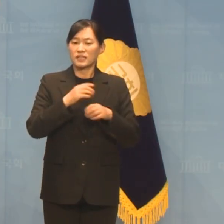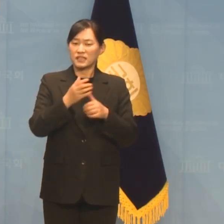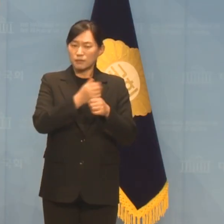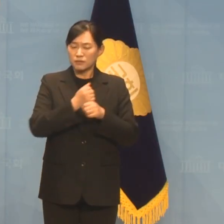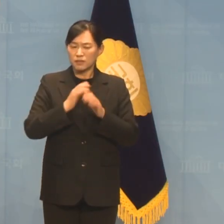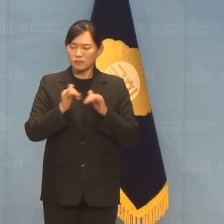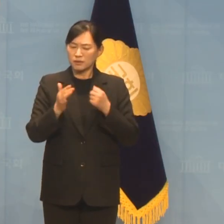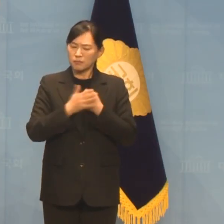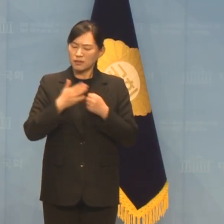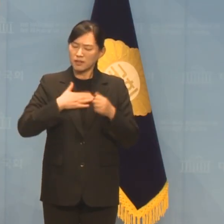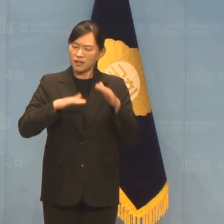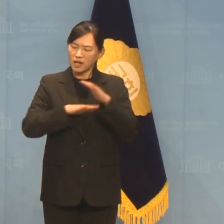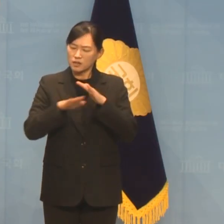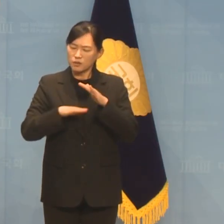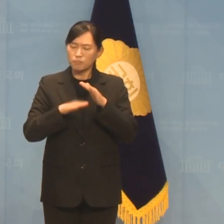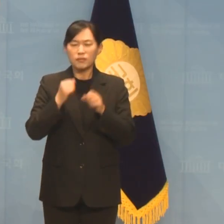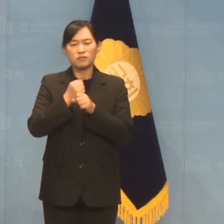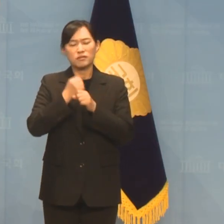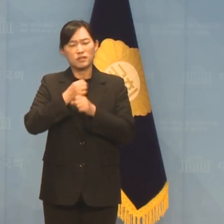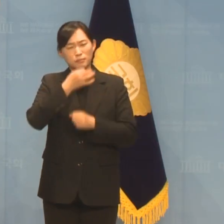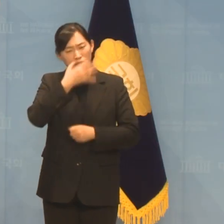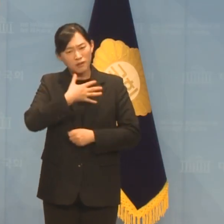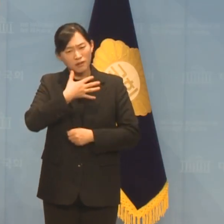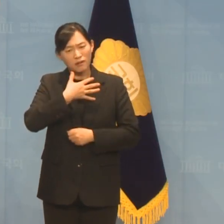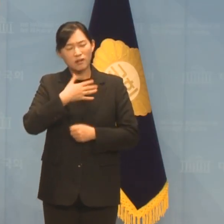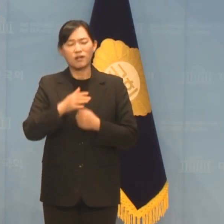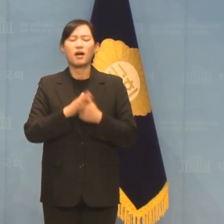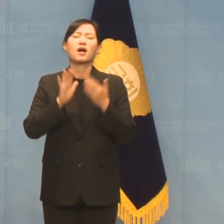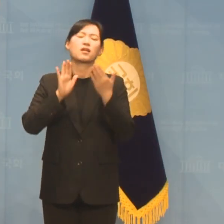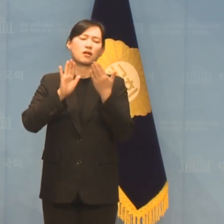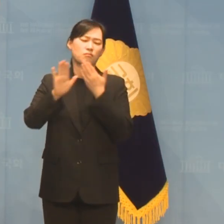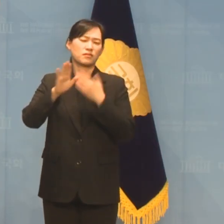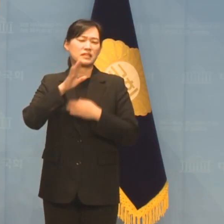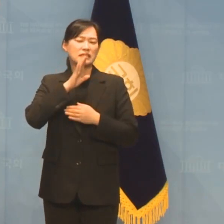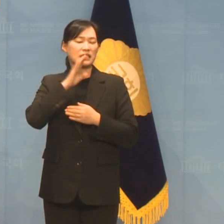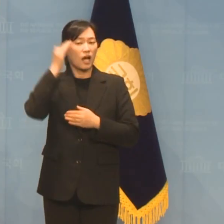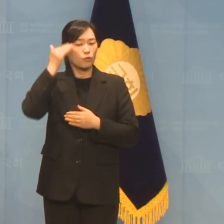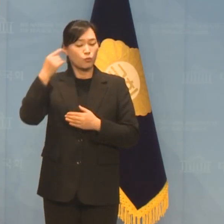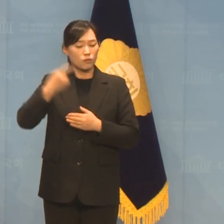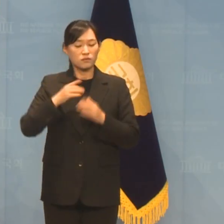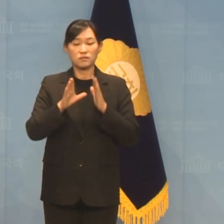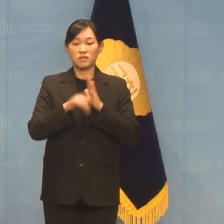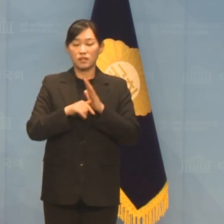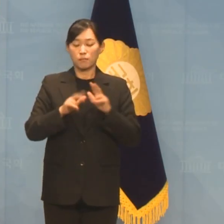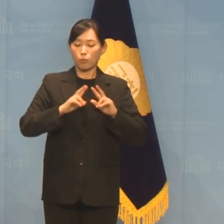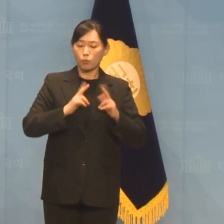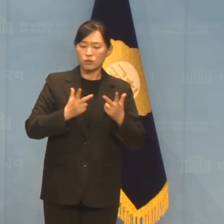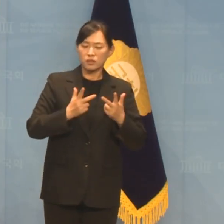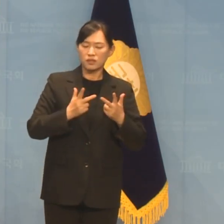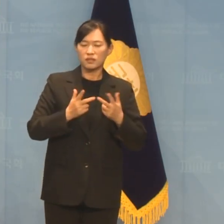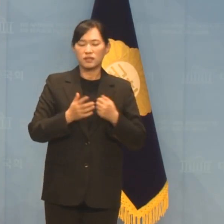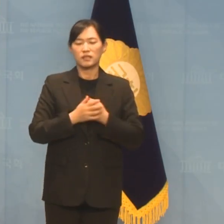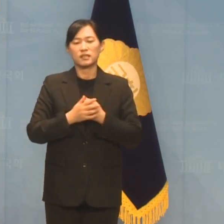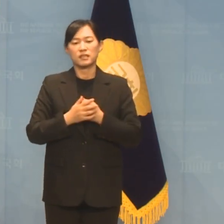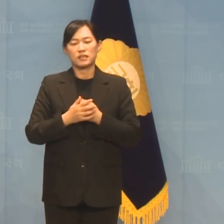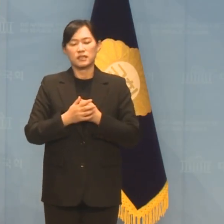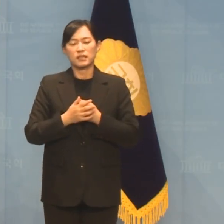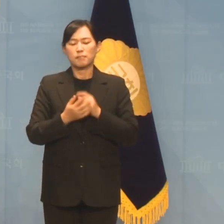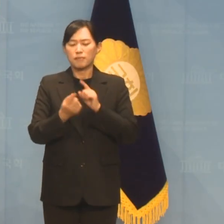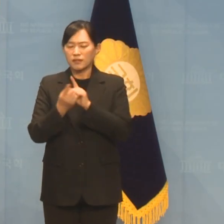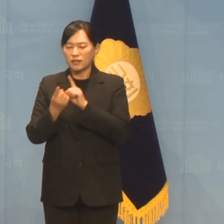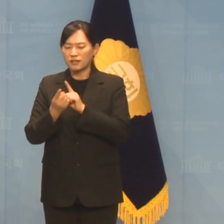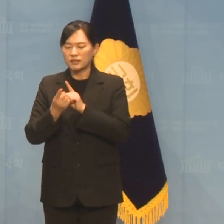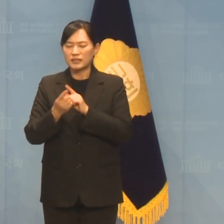너무 힘들지 않을까요? 라며 향후 실제로 귀순했을 때 본인이 부딪히게 될